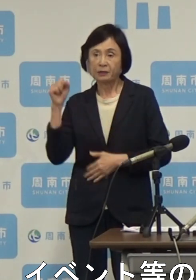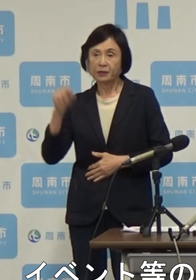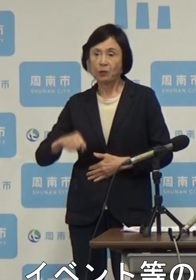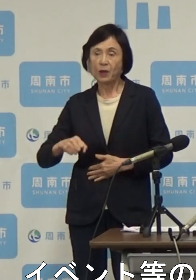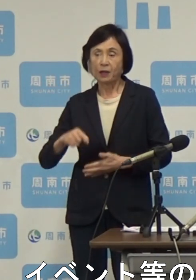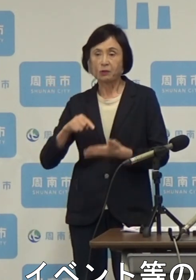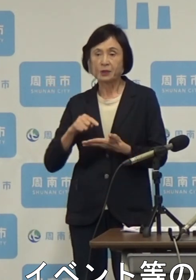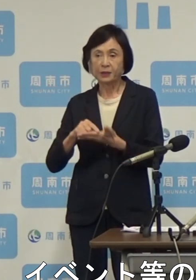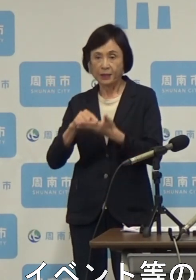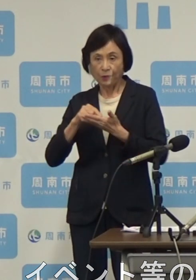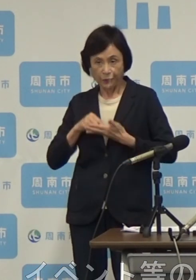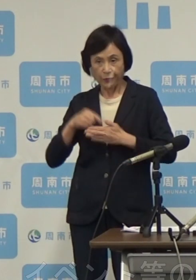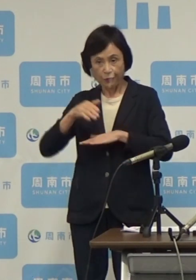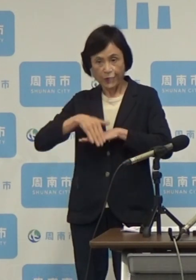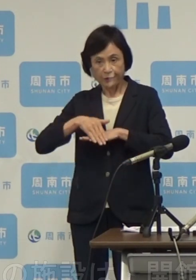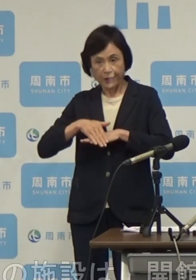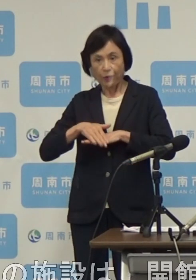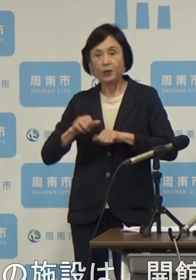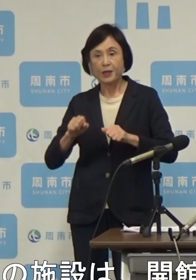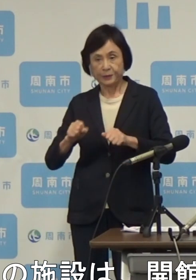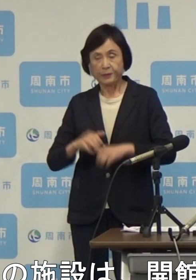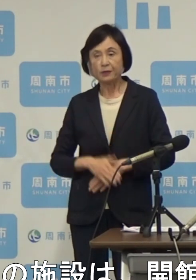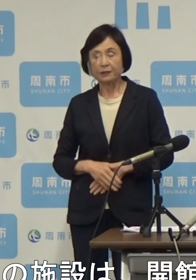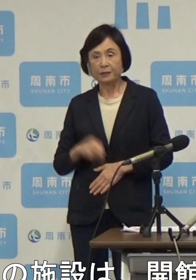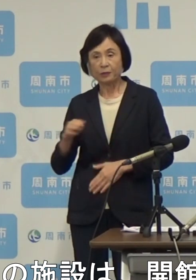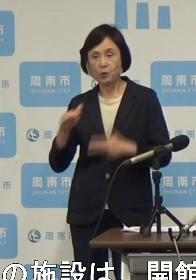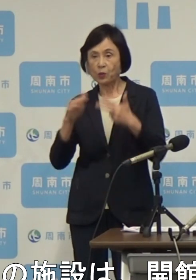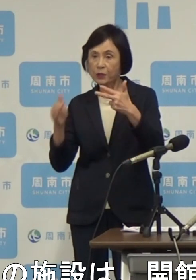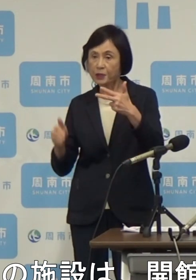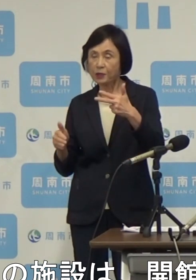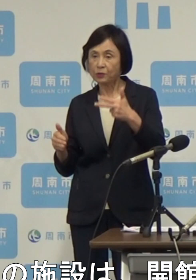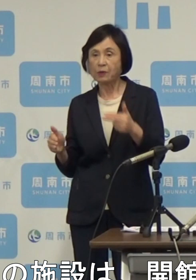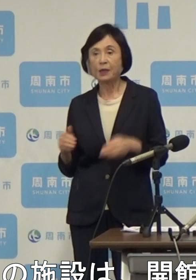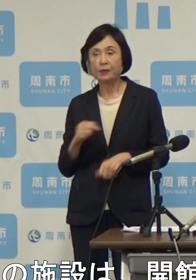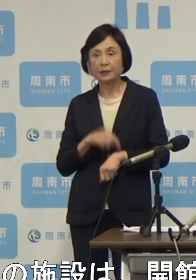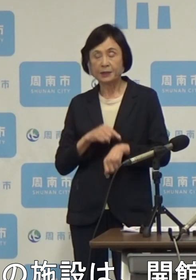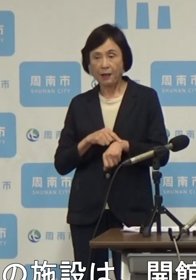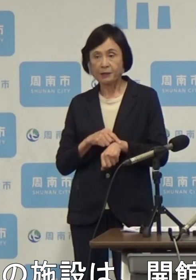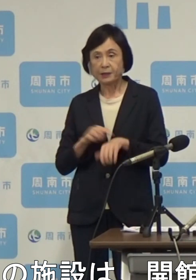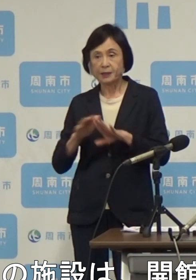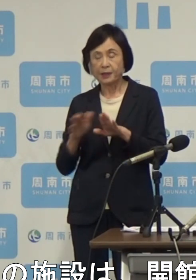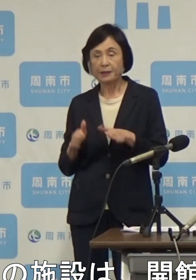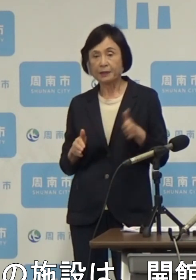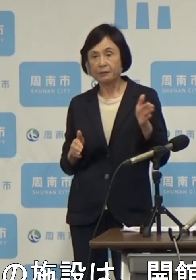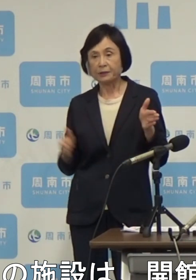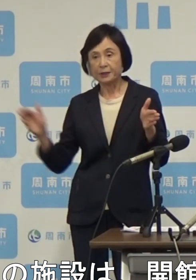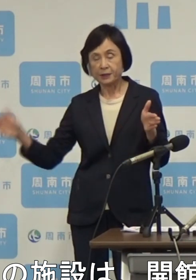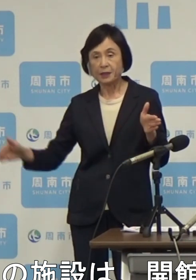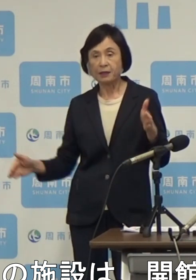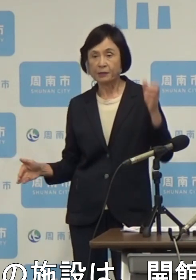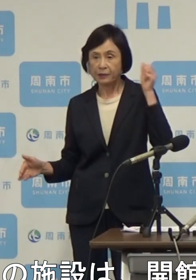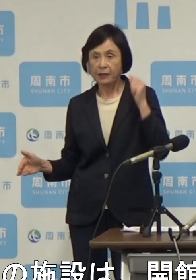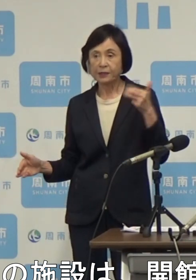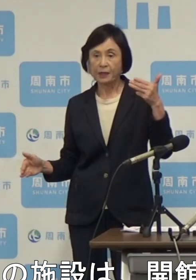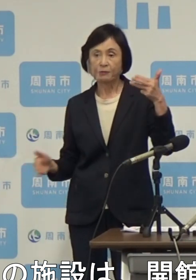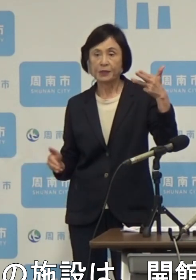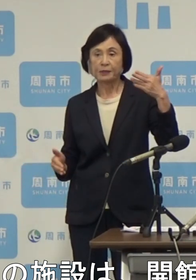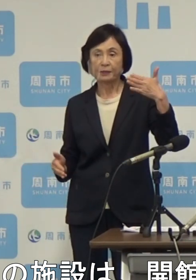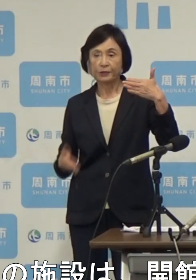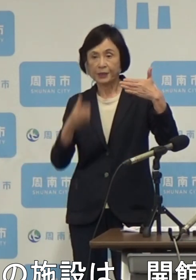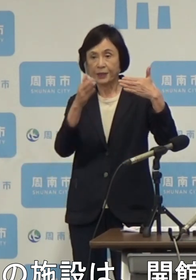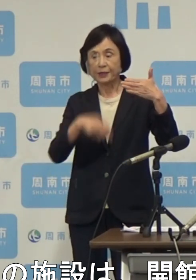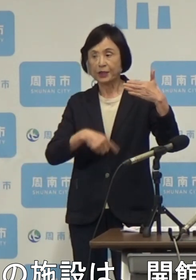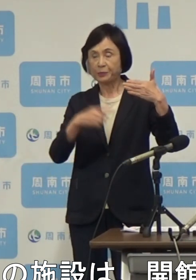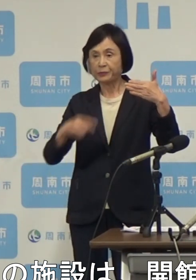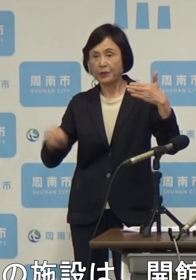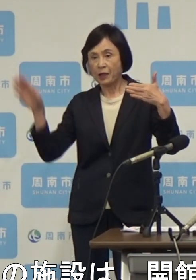の受付などを行います。この施設は開館時間が9時30分から22時まで